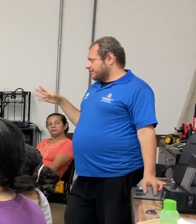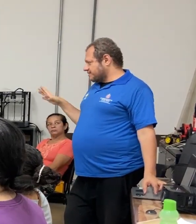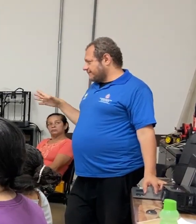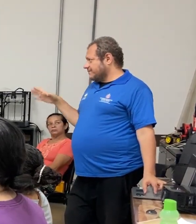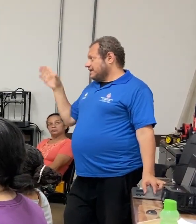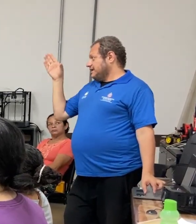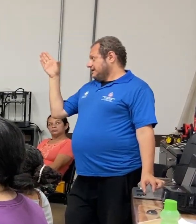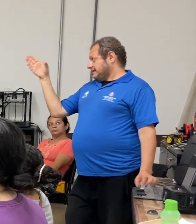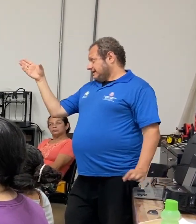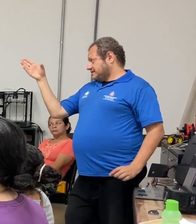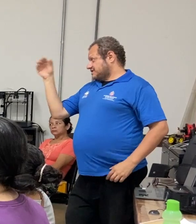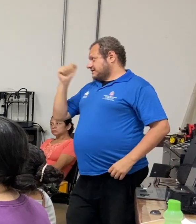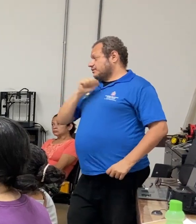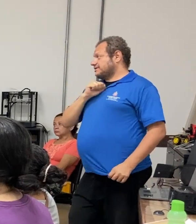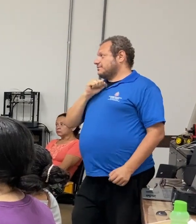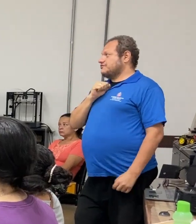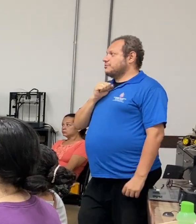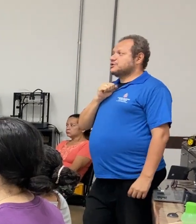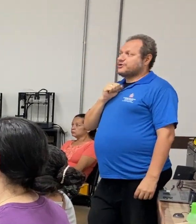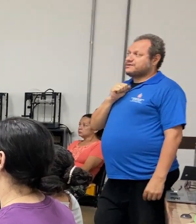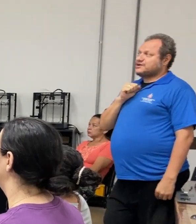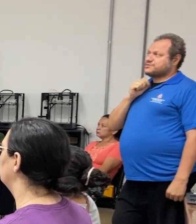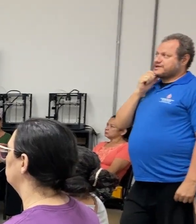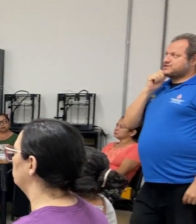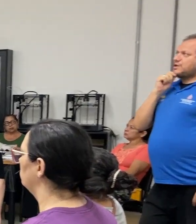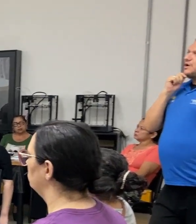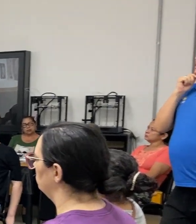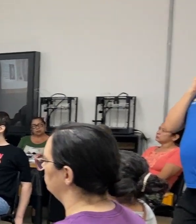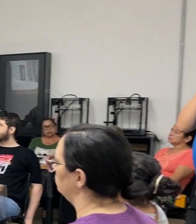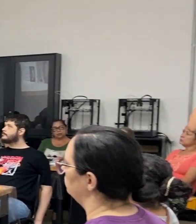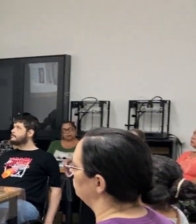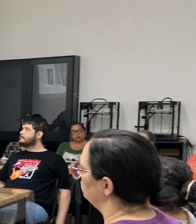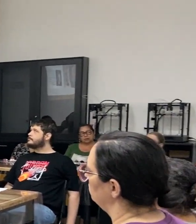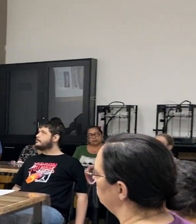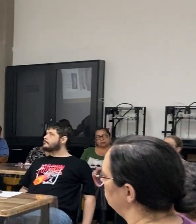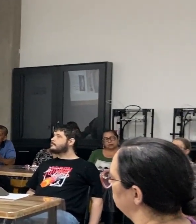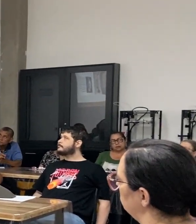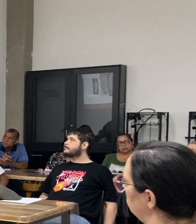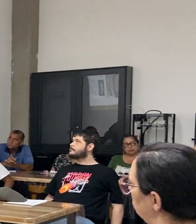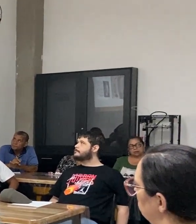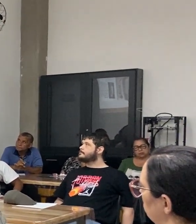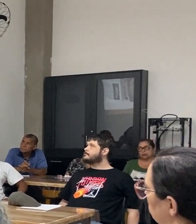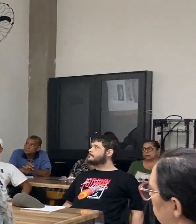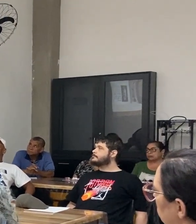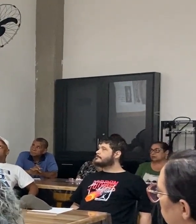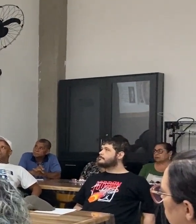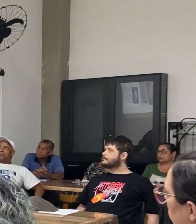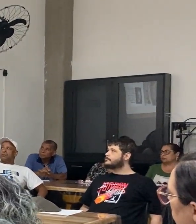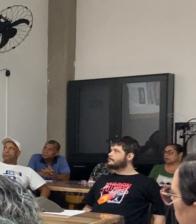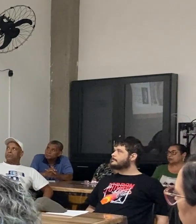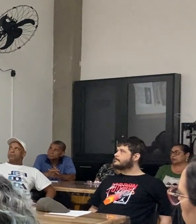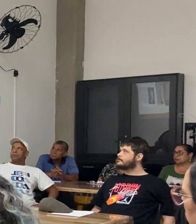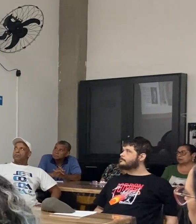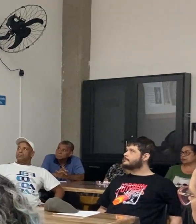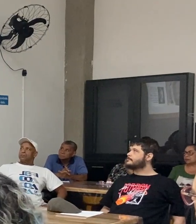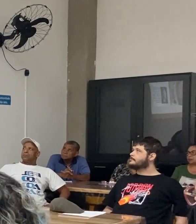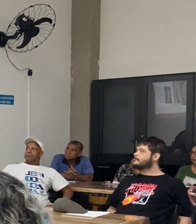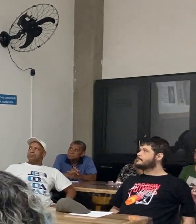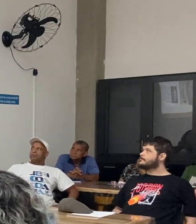tá? Esse senhor também foi muito importante para a história, né? Porque ele, ó, chamado William Stokoe, né? 1960, a